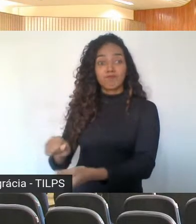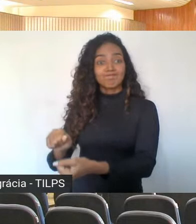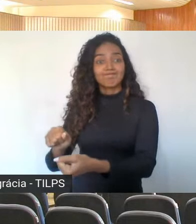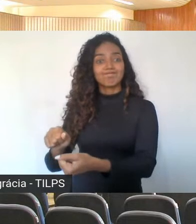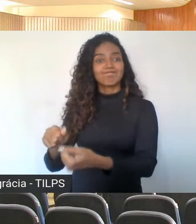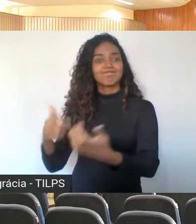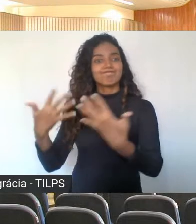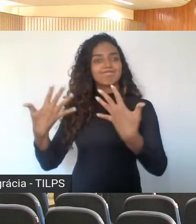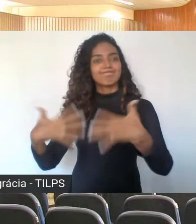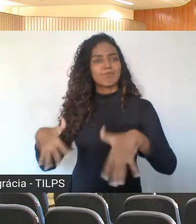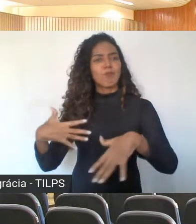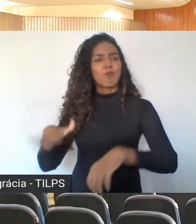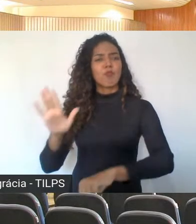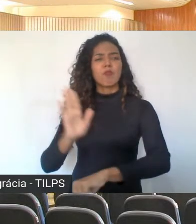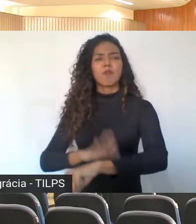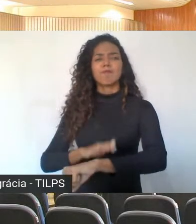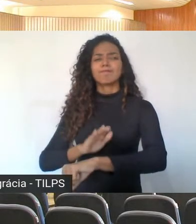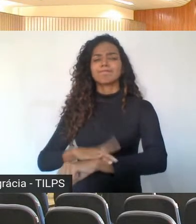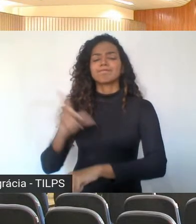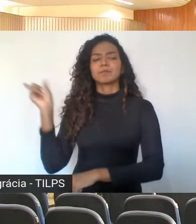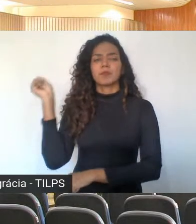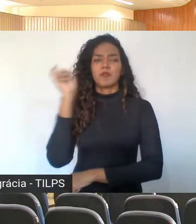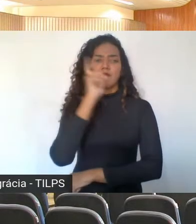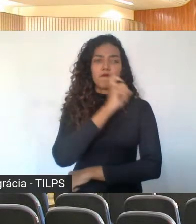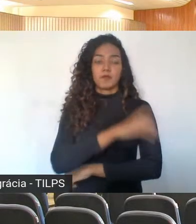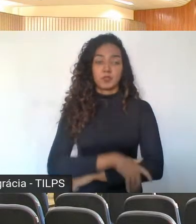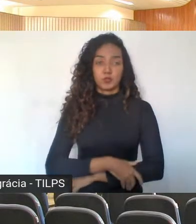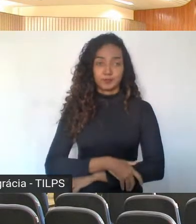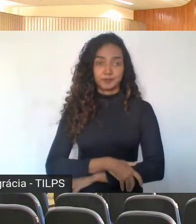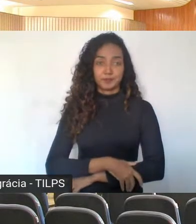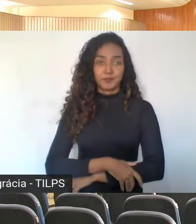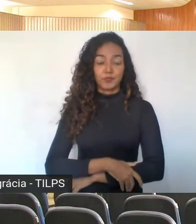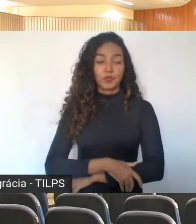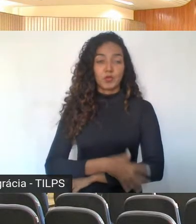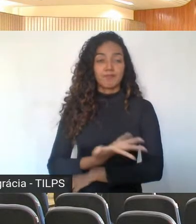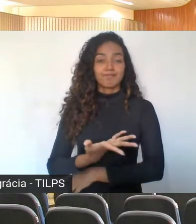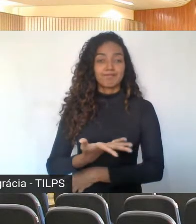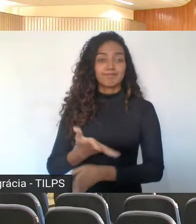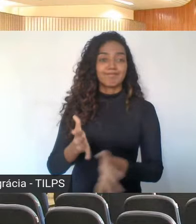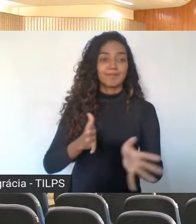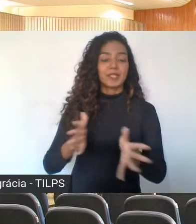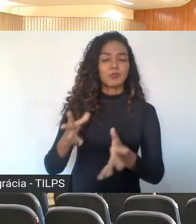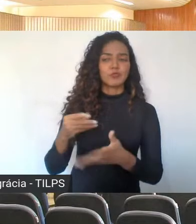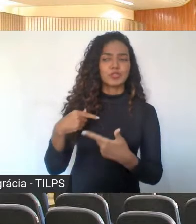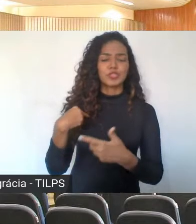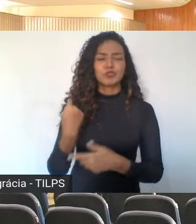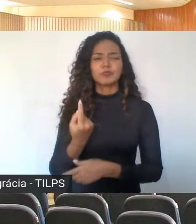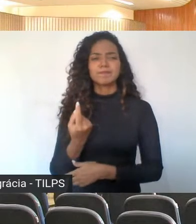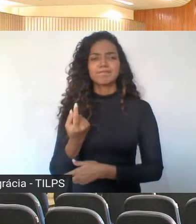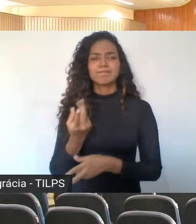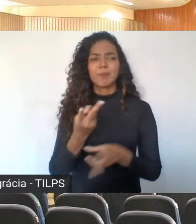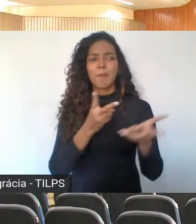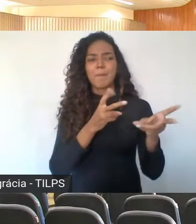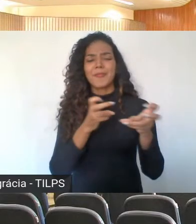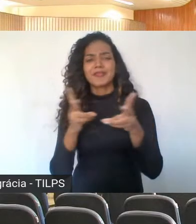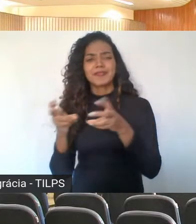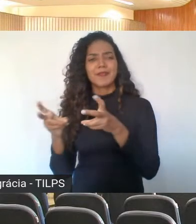nós presenciamos pessoas que são caras nossas